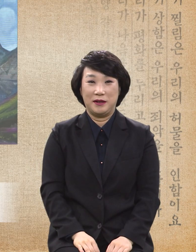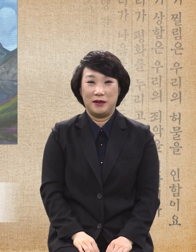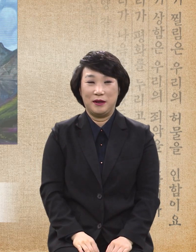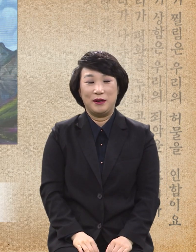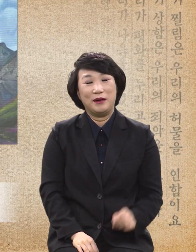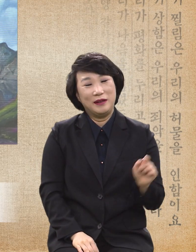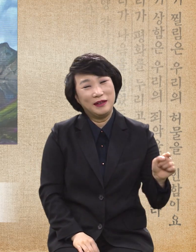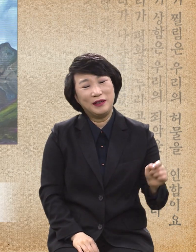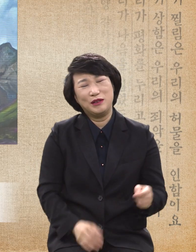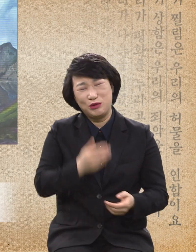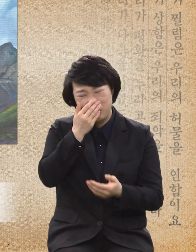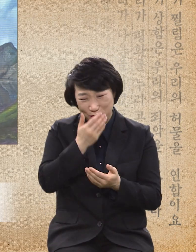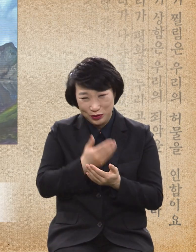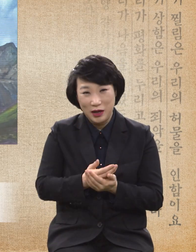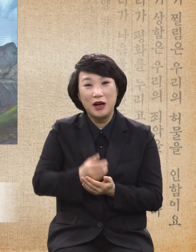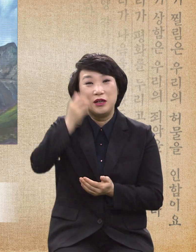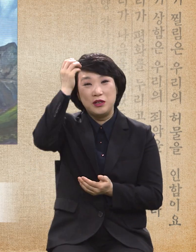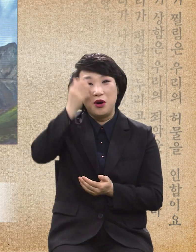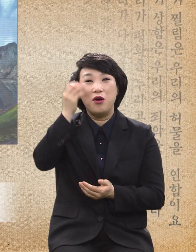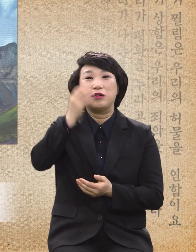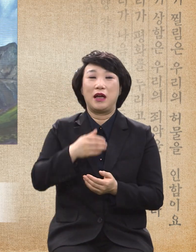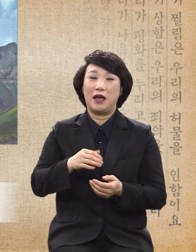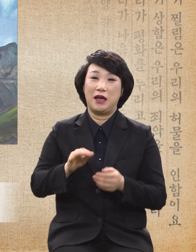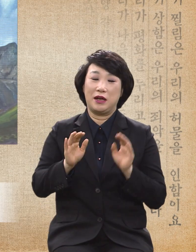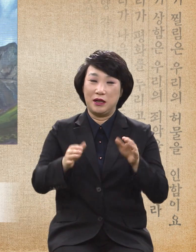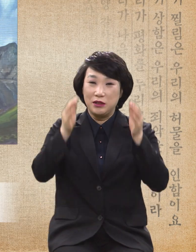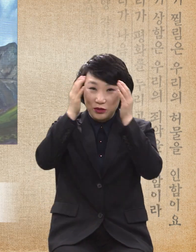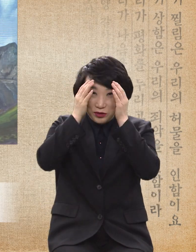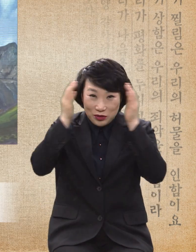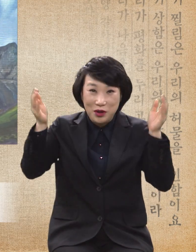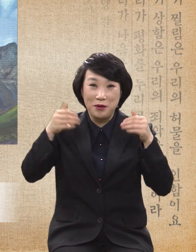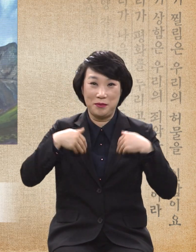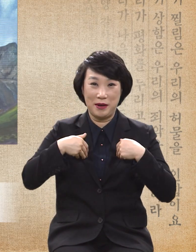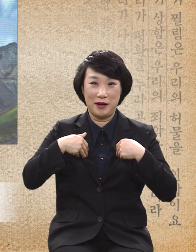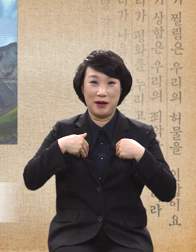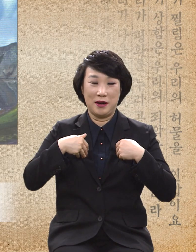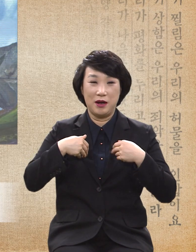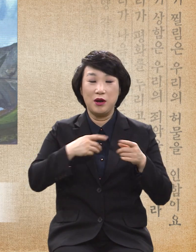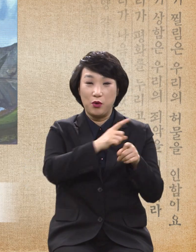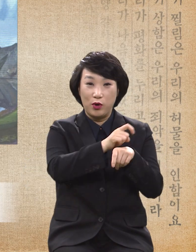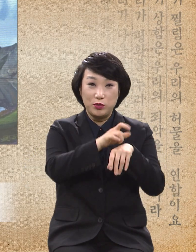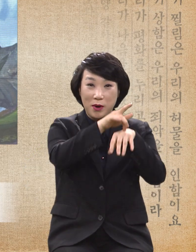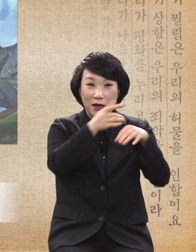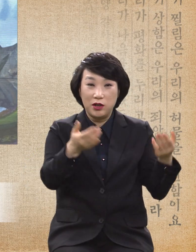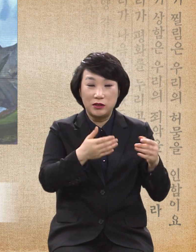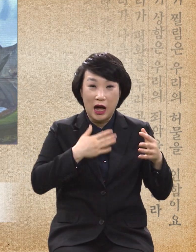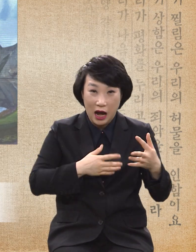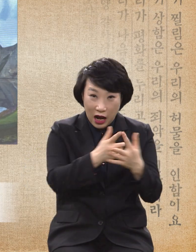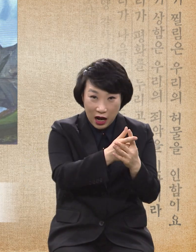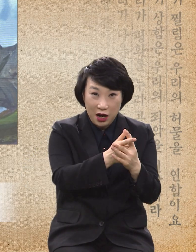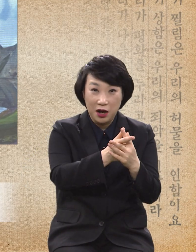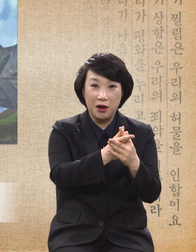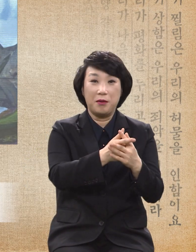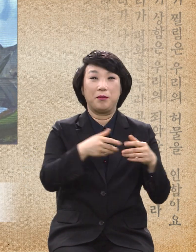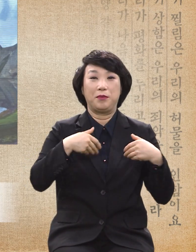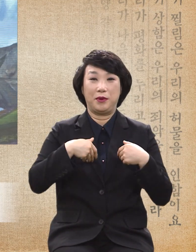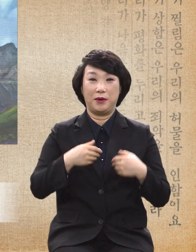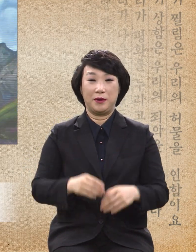되니까, 얼마나 중요한 영적인 신령한 눈을 가지고 마귀의 사단 유다를 보게 하느냐 그